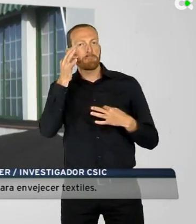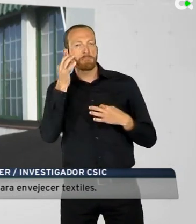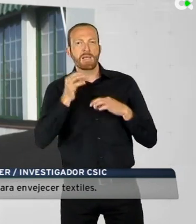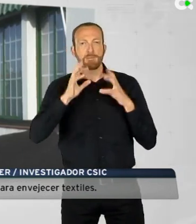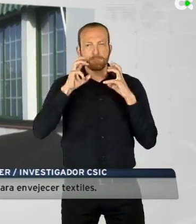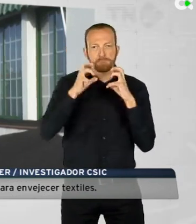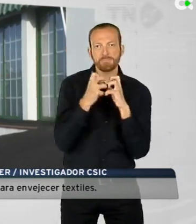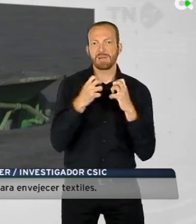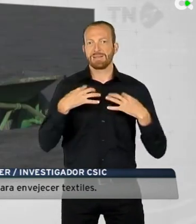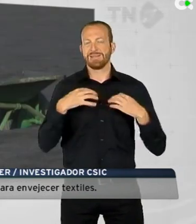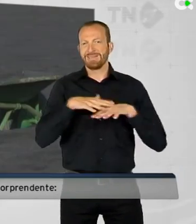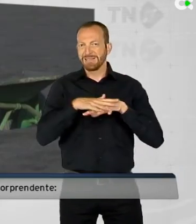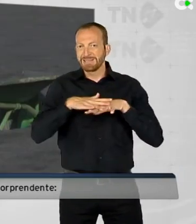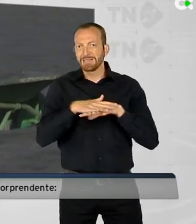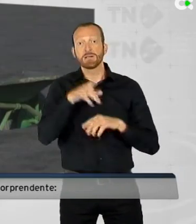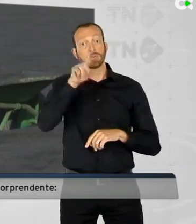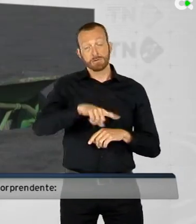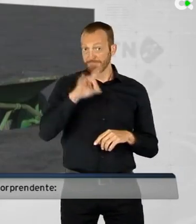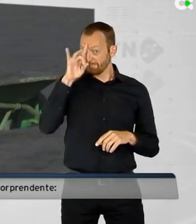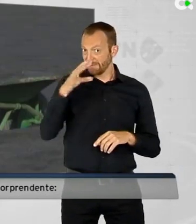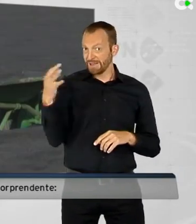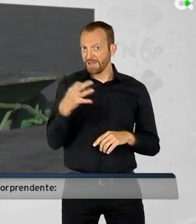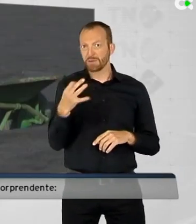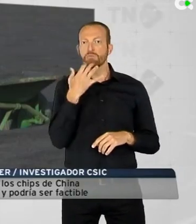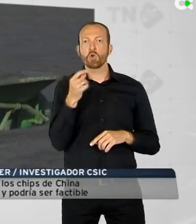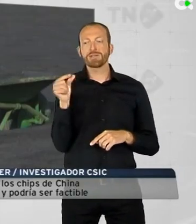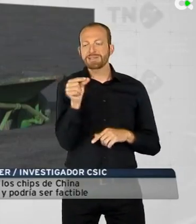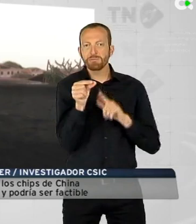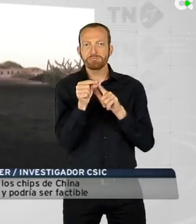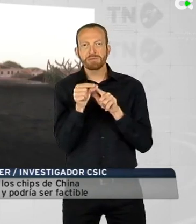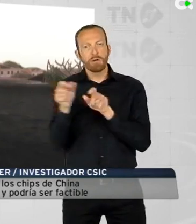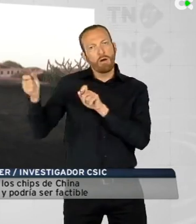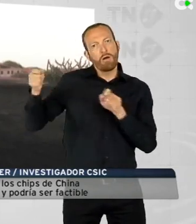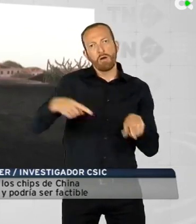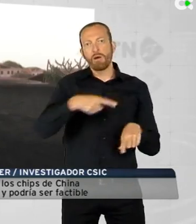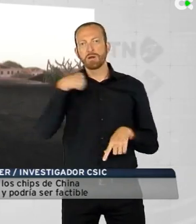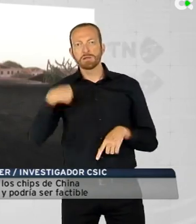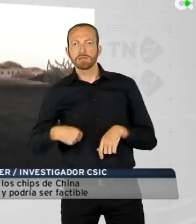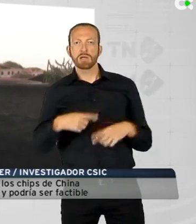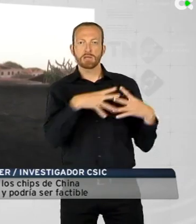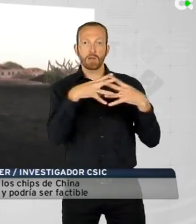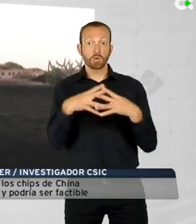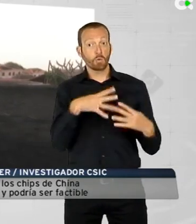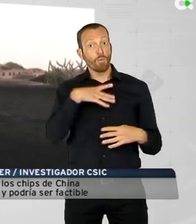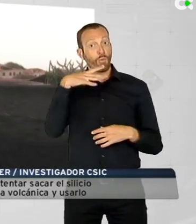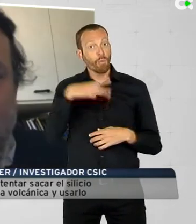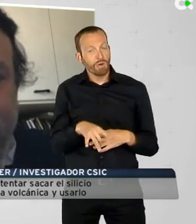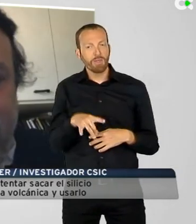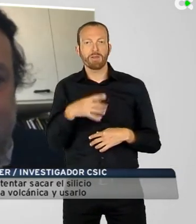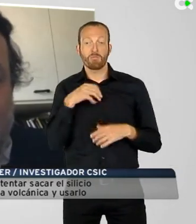envejecer textiles. Y lo más sorprendente, dependemos de los chips de China, de Estados Unidos, podría ser